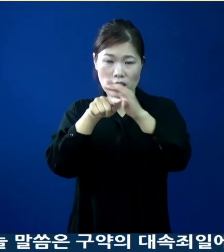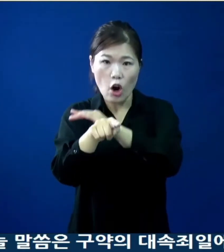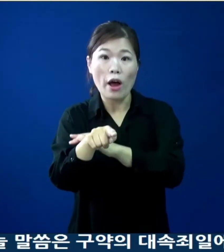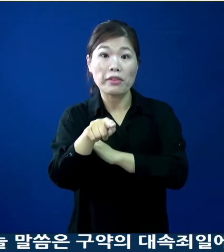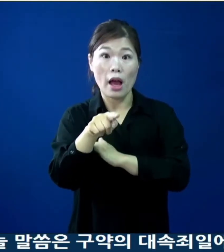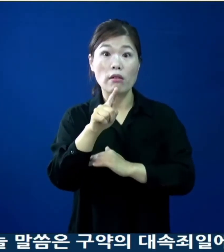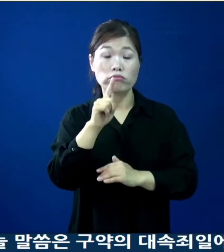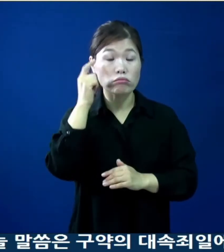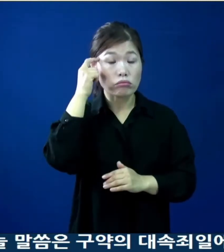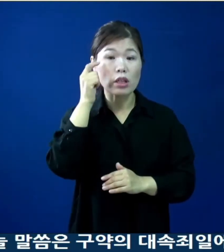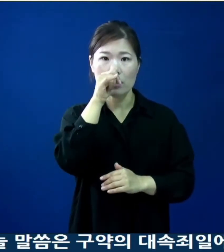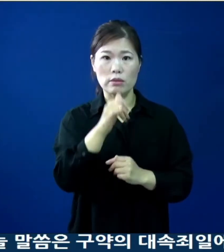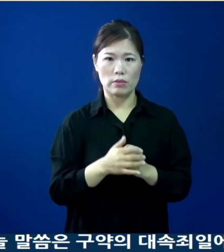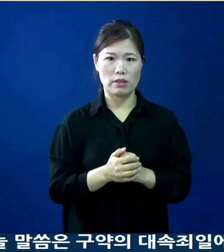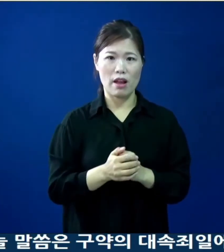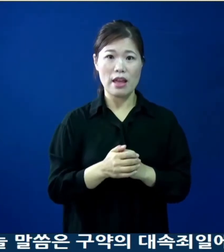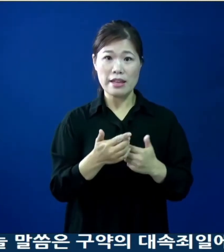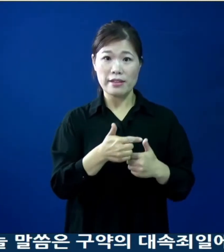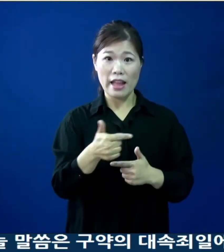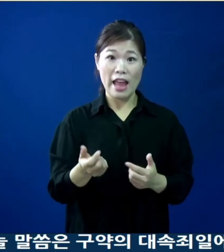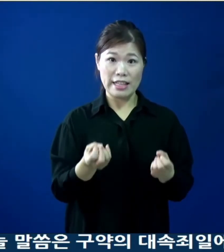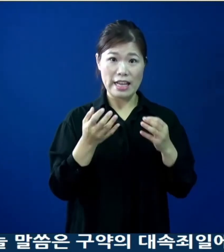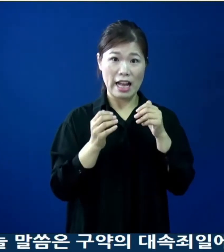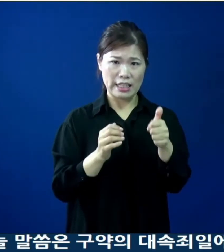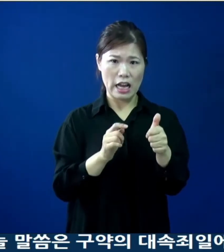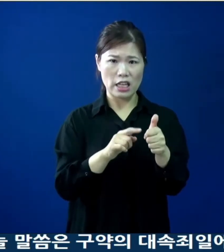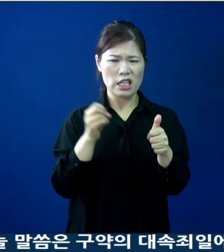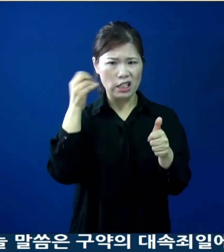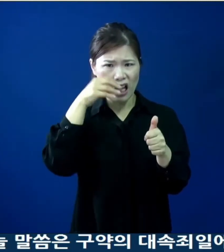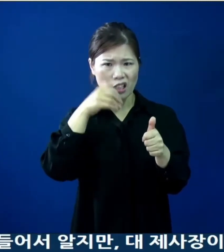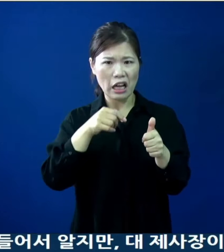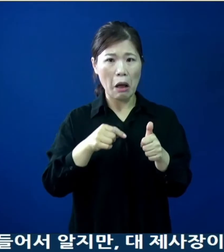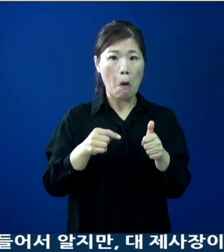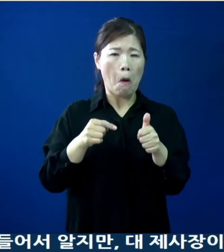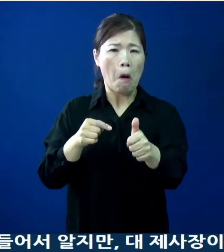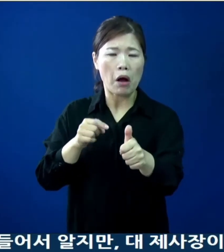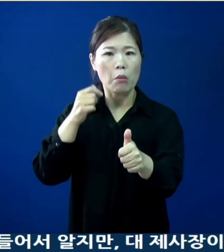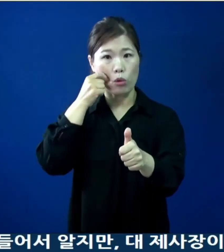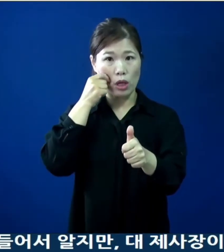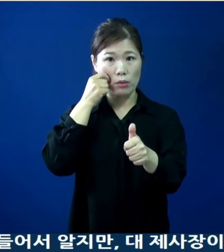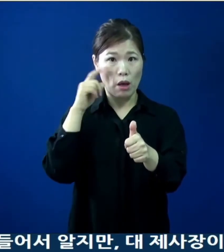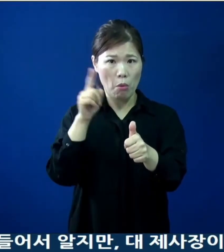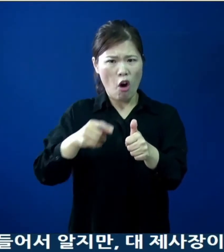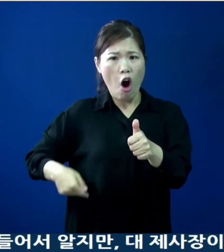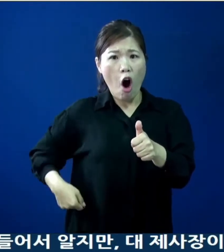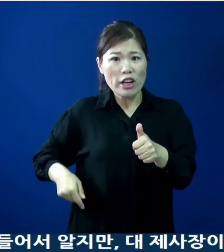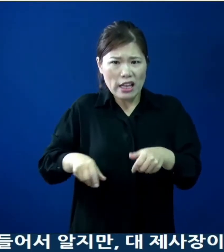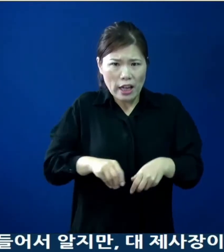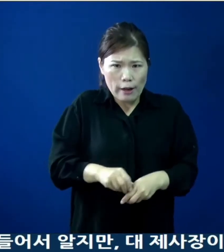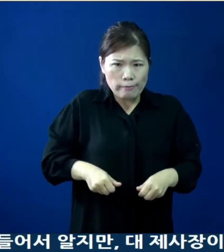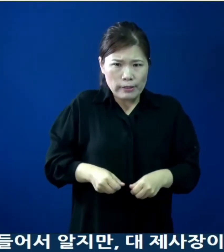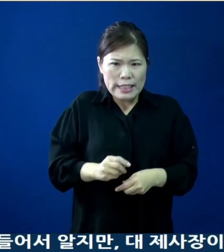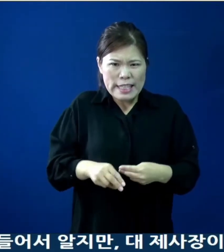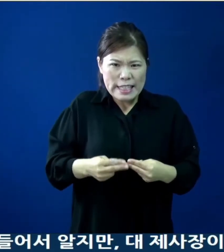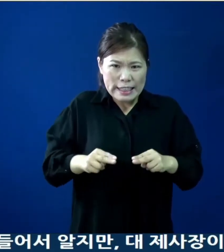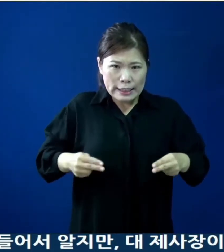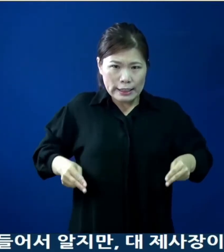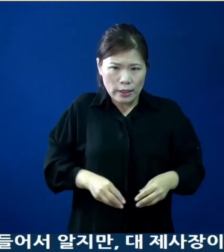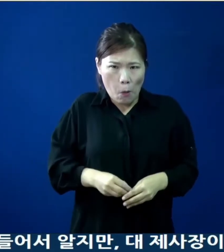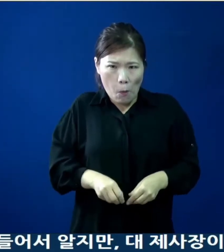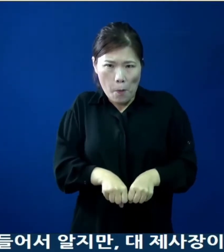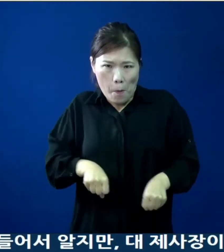대제사장이 지성소에 들어갈 때는 그냥 못 들어갑니다. 아시죠? 허리에 끈을 메고